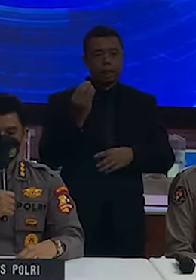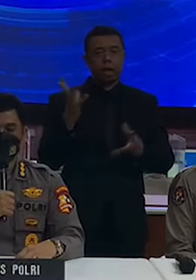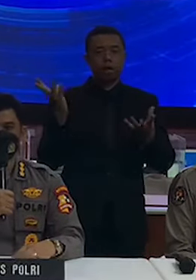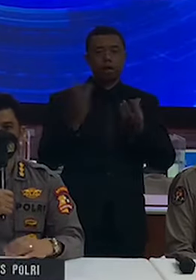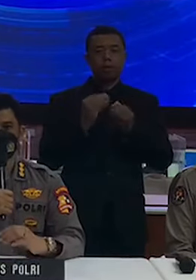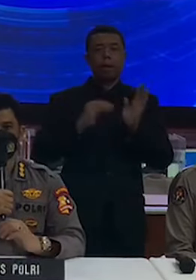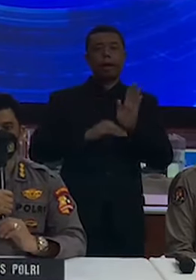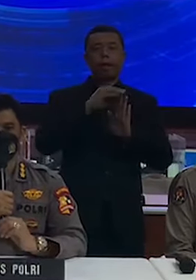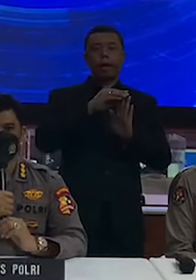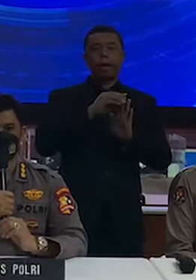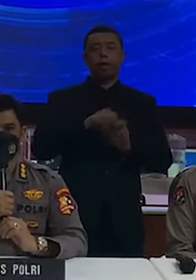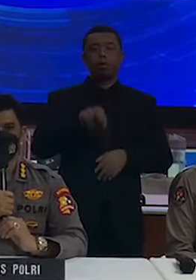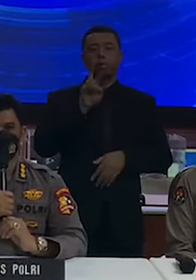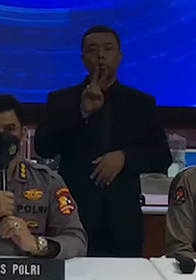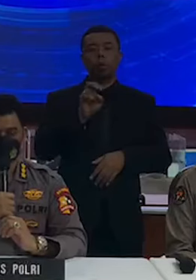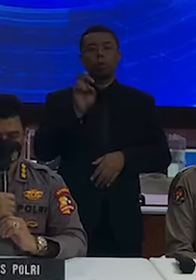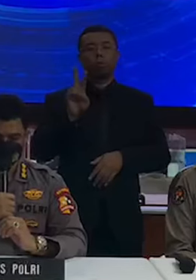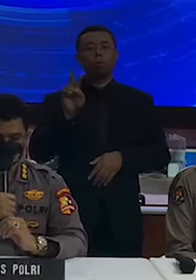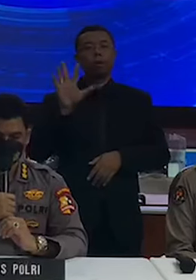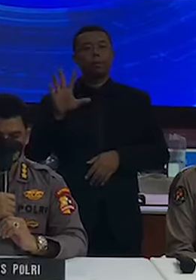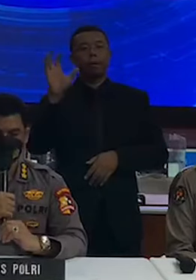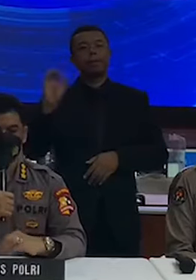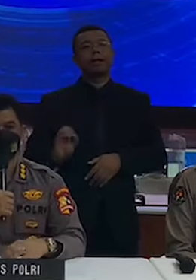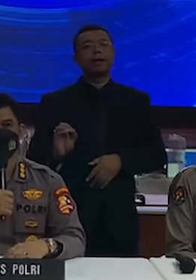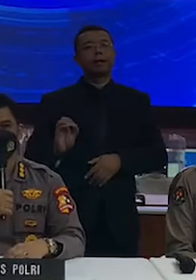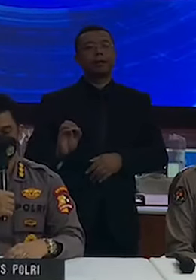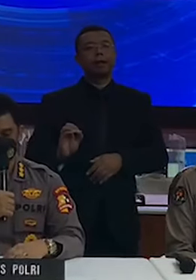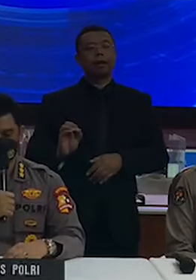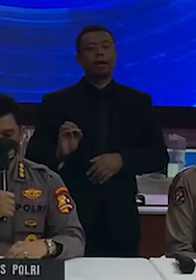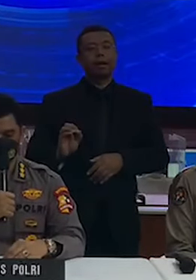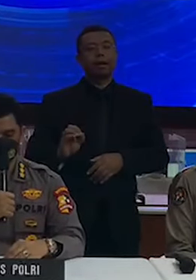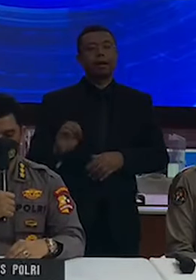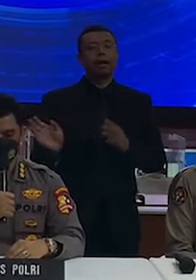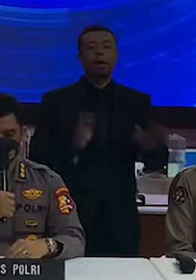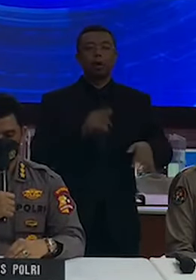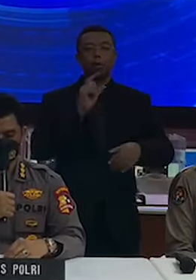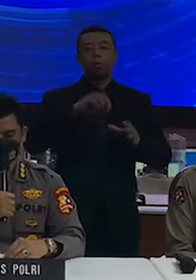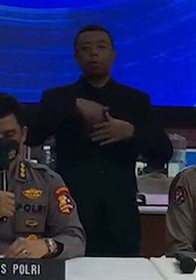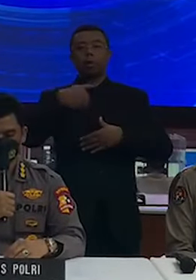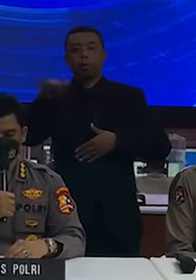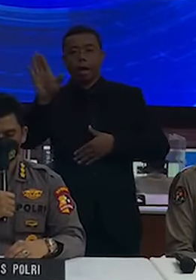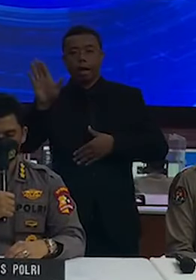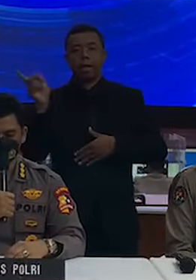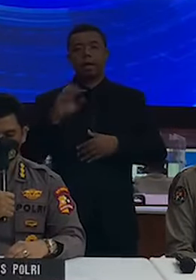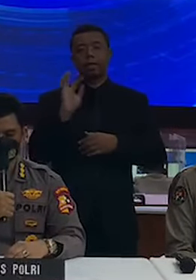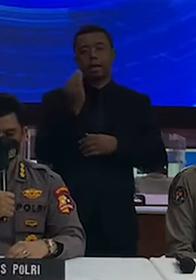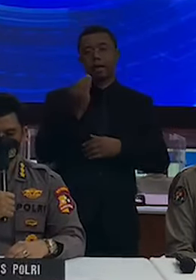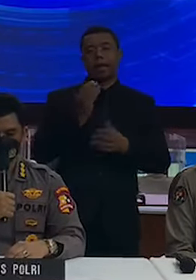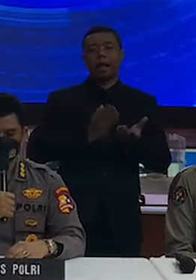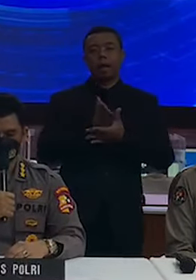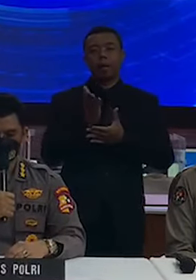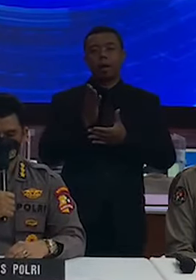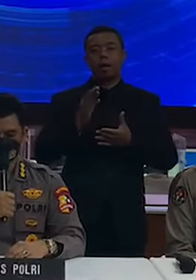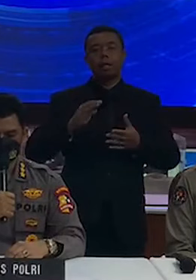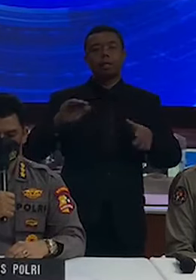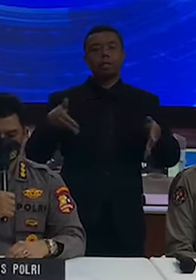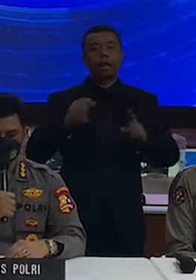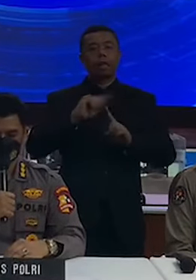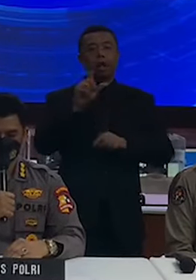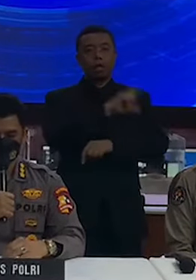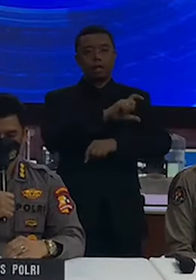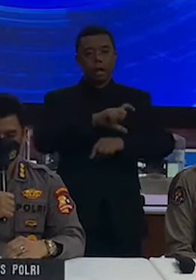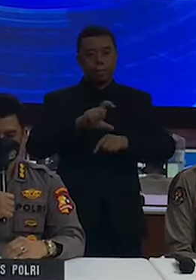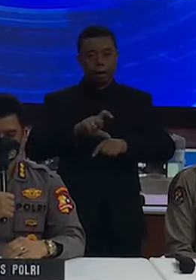mengalami peningkatan sebesar 225%. Sedangkan untuk keluar Jakarta melalui gerbang tol